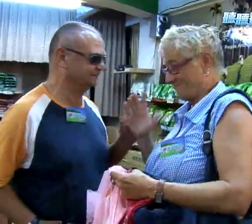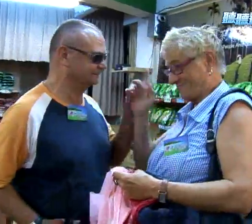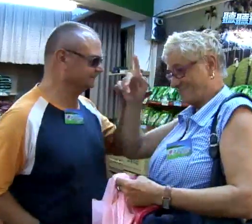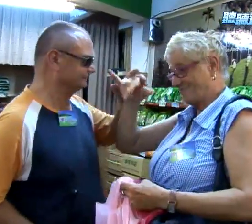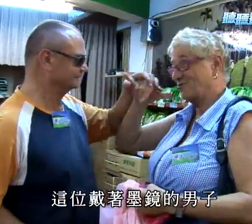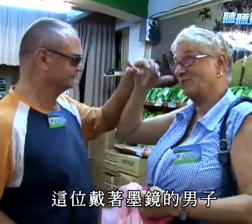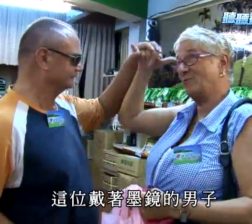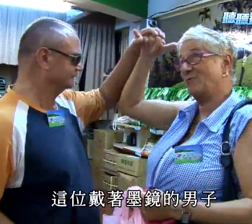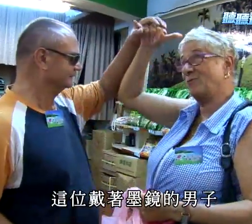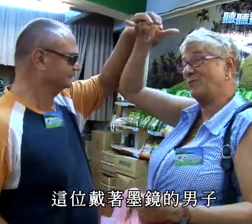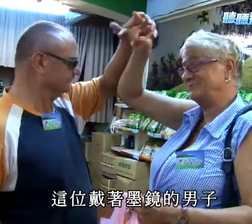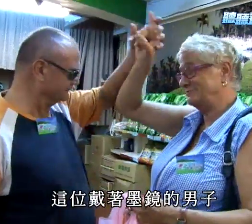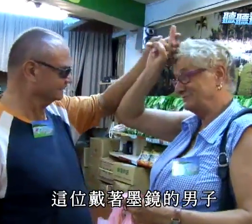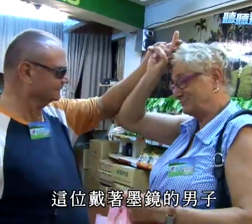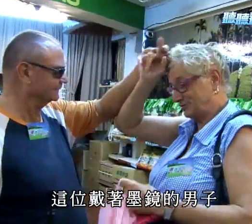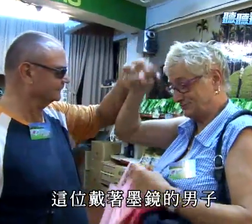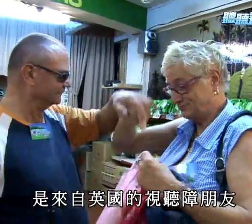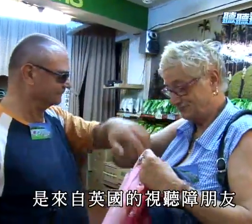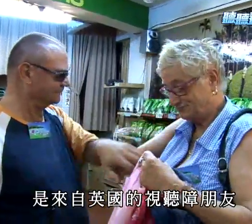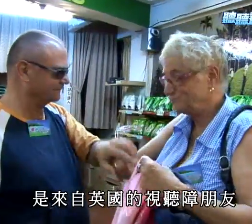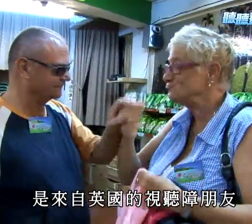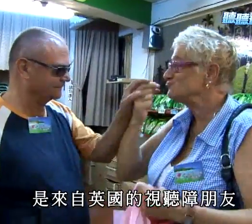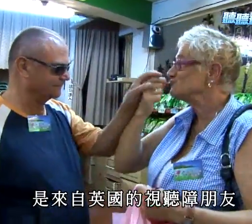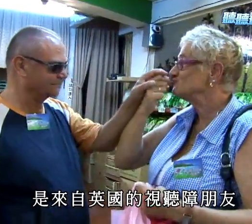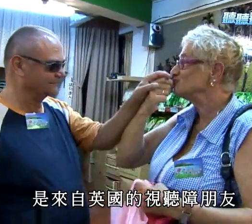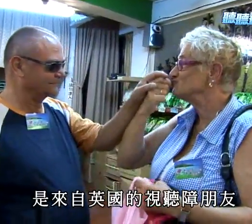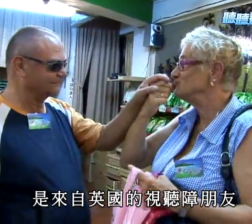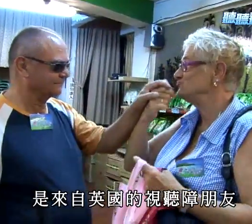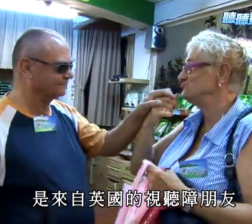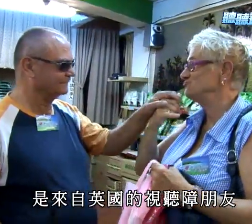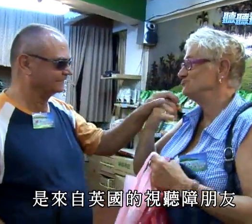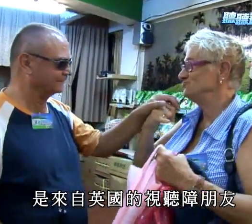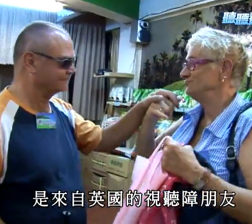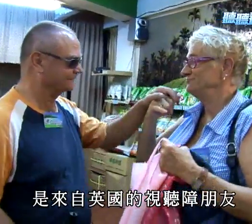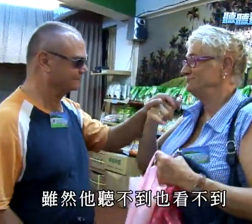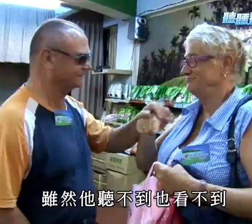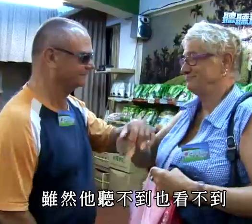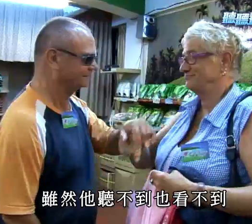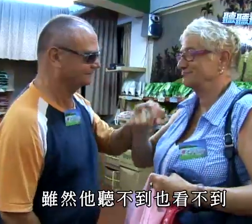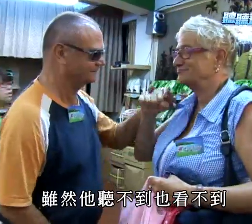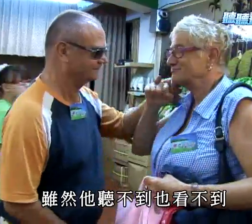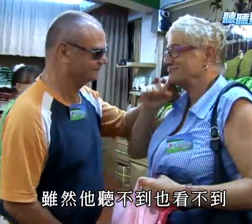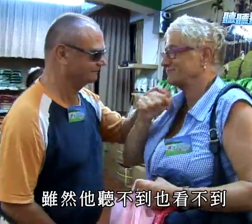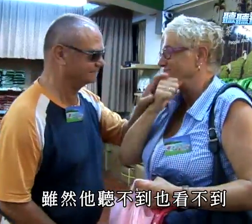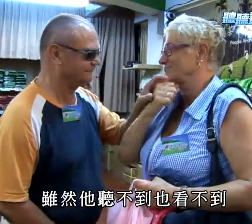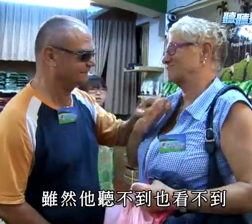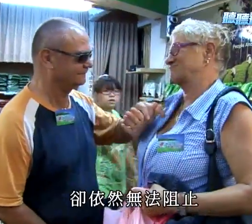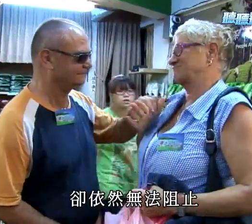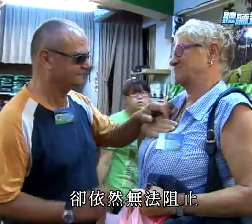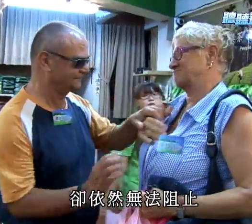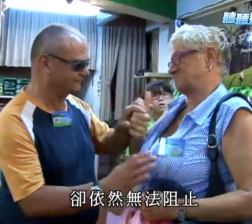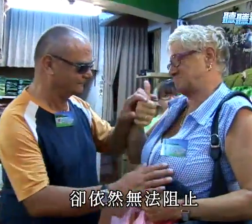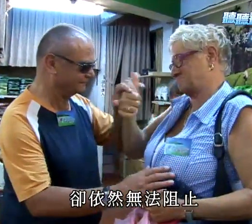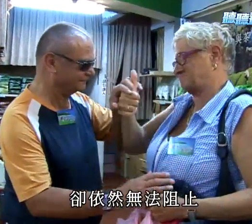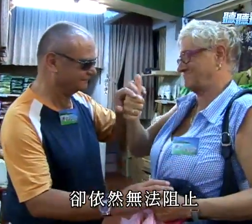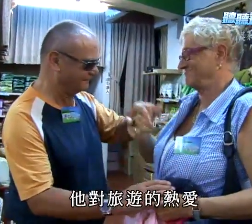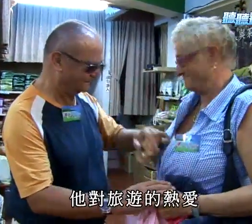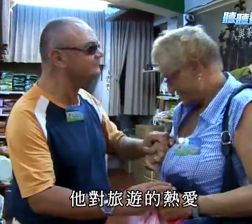这位戴着墨镜的男子呢，是来自英国的视听障朋友。虽然他听不到也看不到，却依然无法阻止他对旅游的